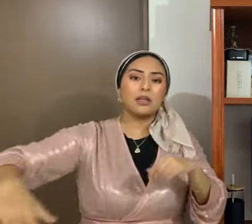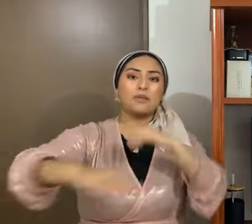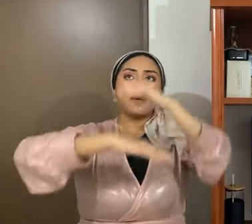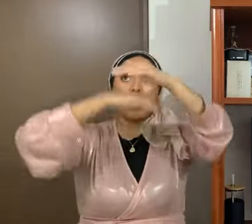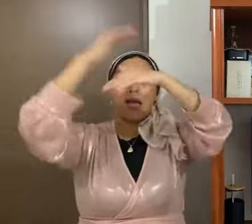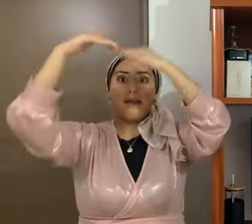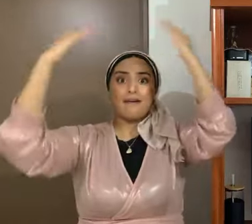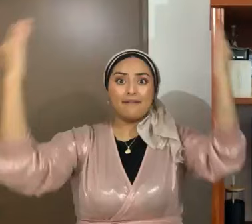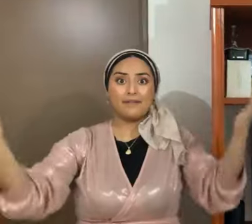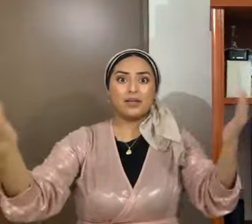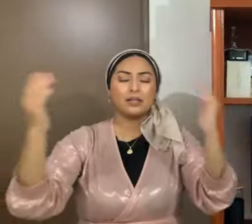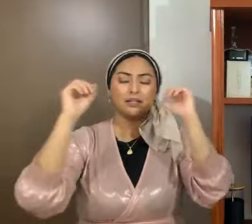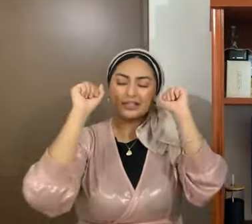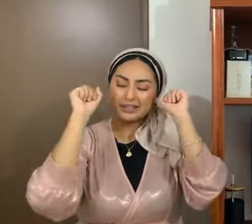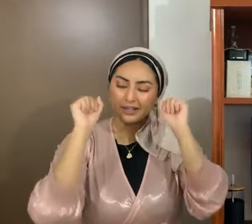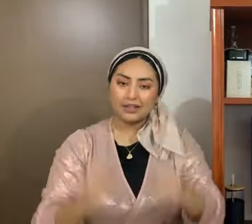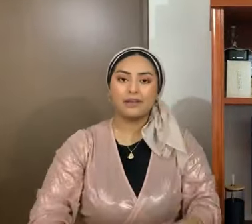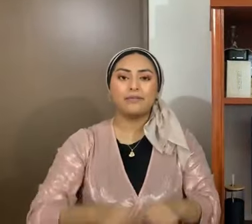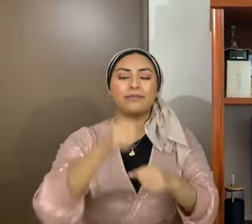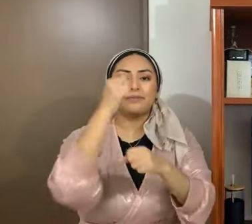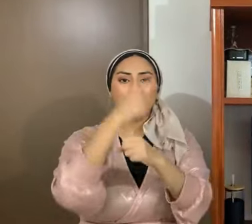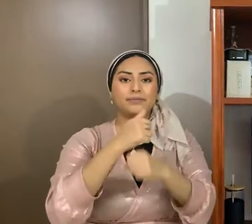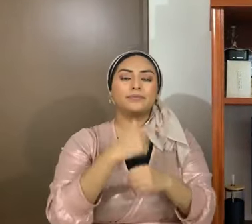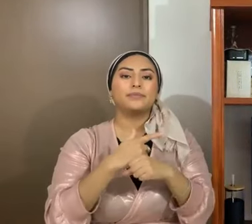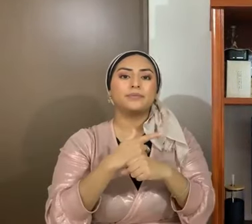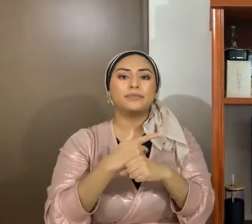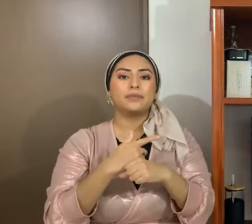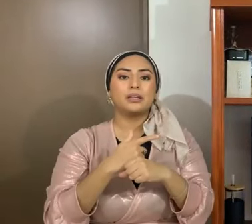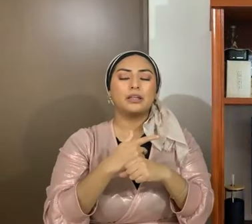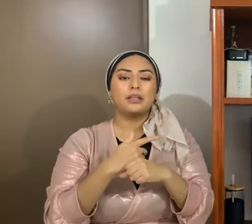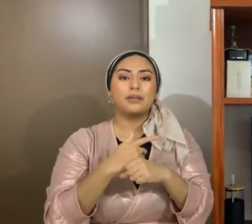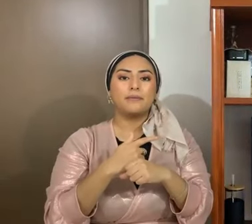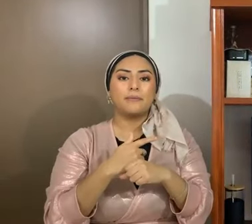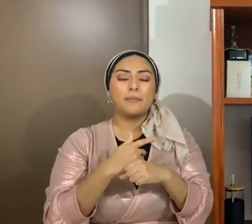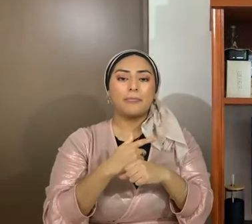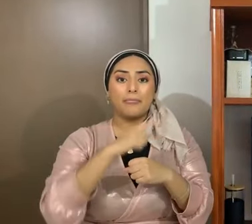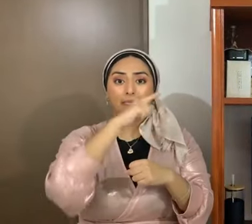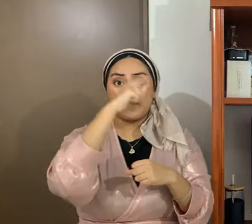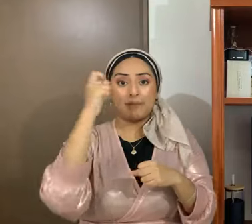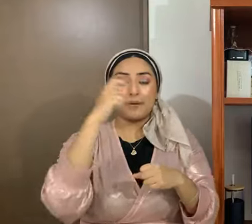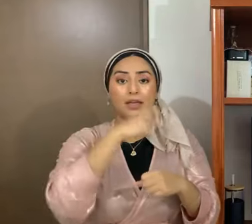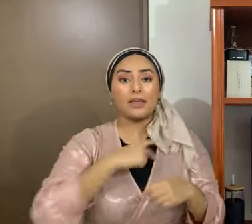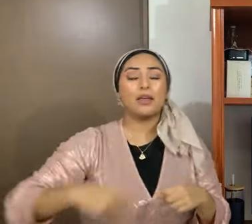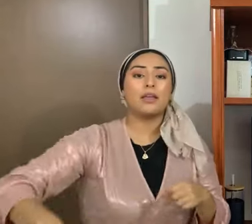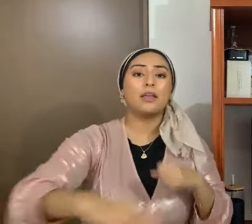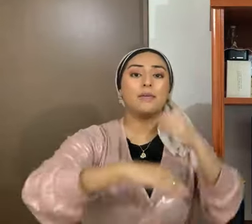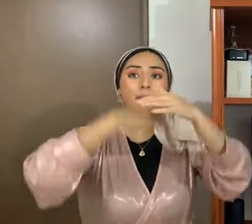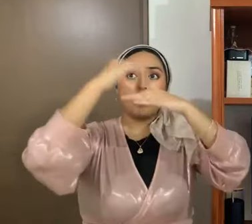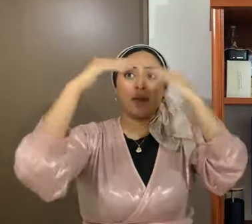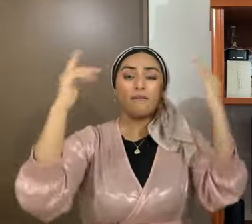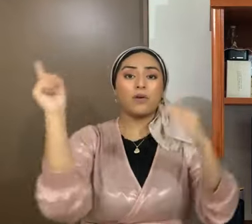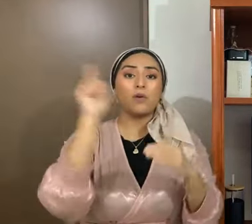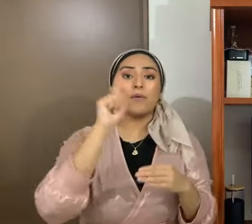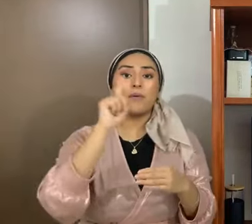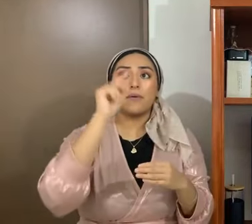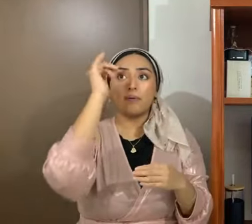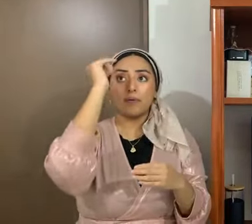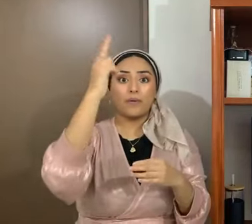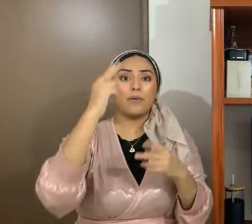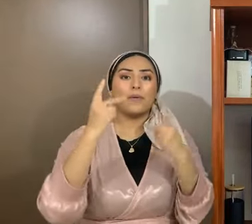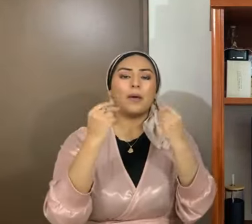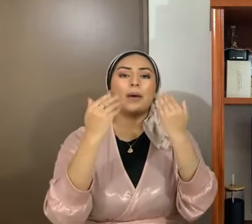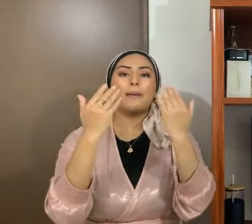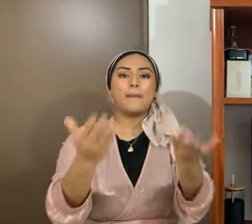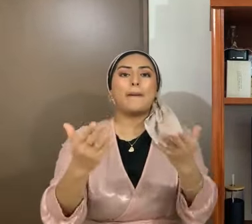cielos. Sí se puede, amados Sahim, y es innecesario, porque en el reino de los cielos es donde Yahweh hace